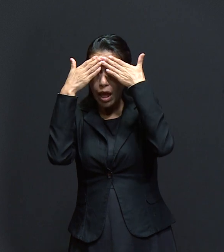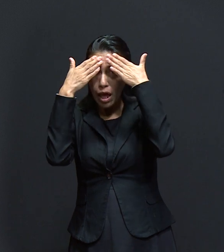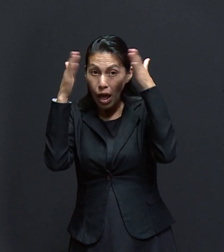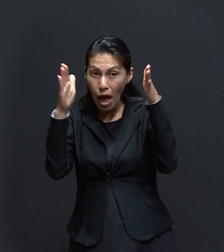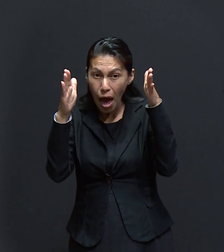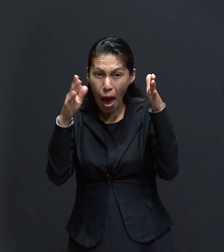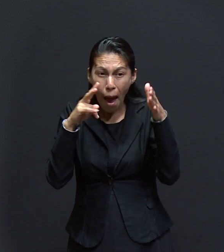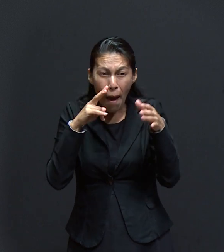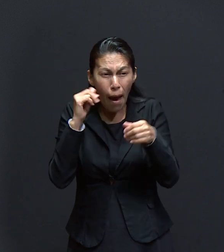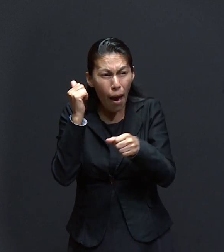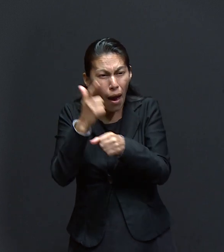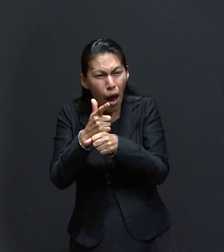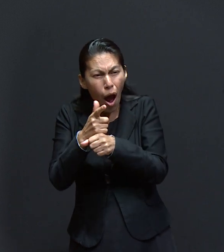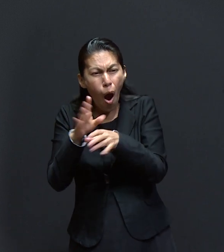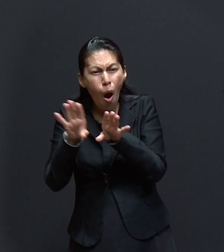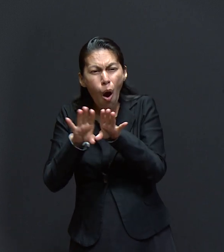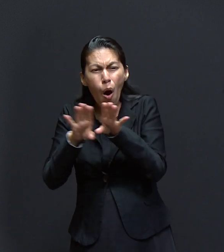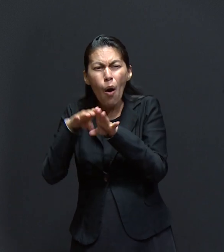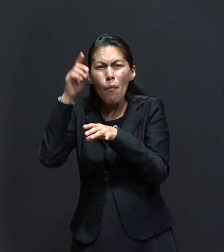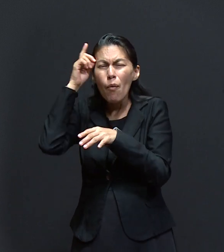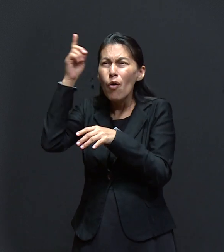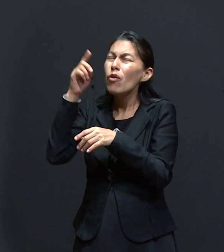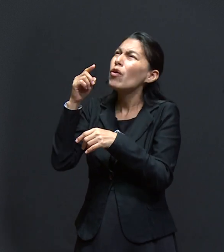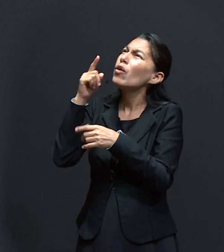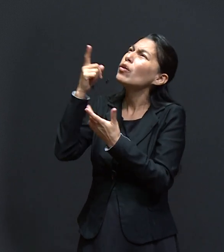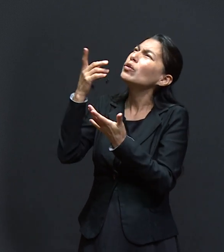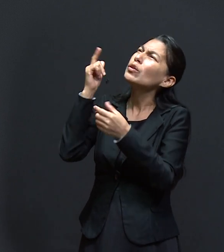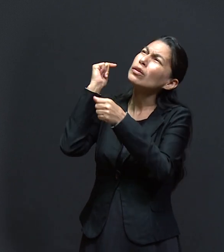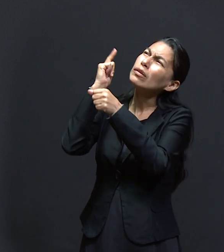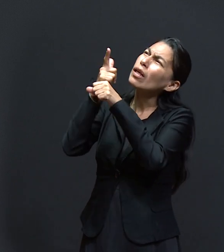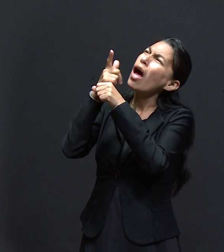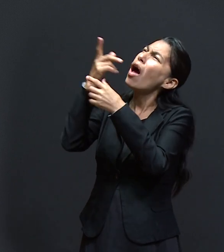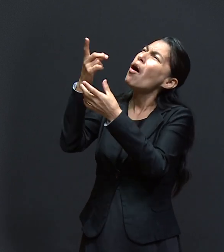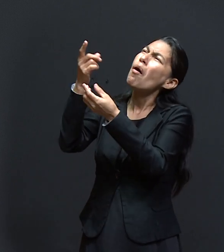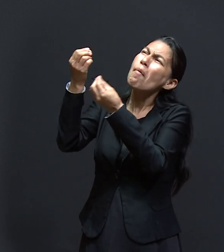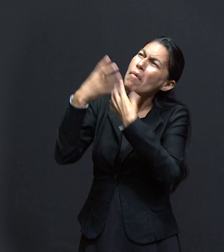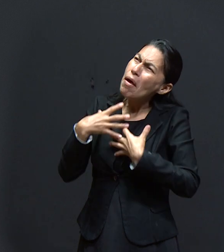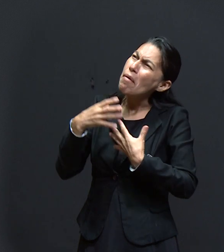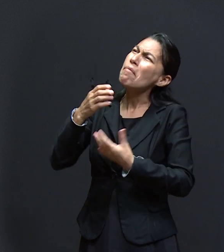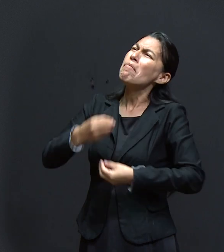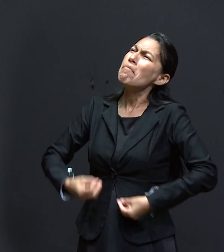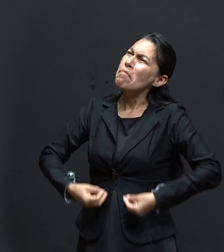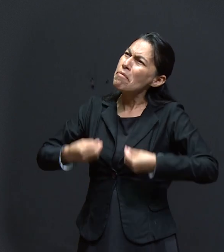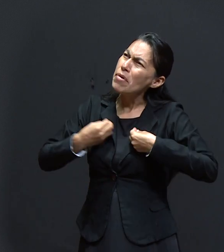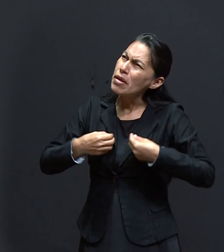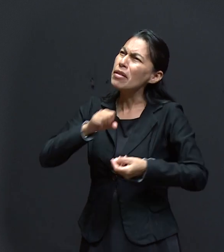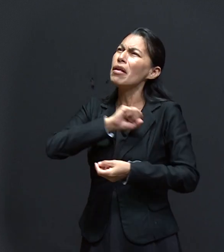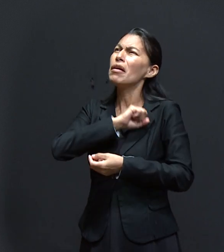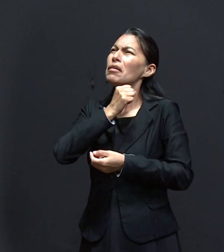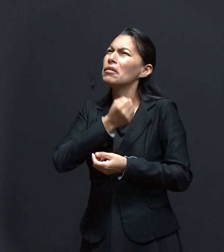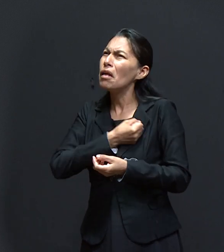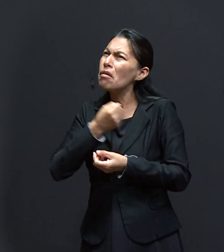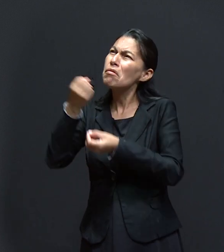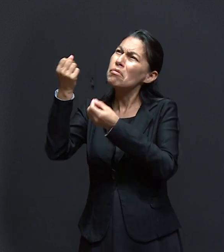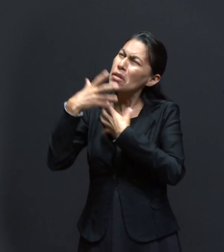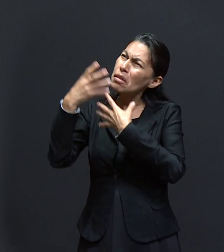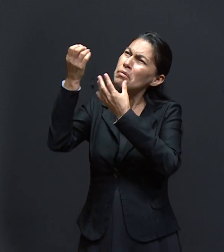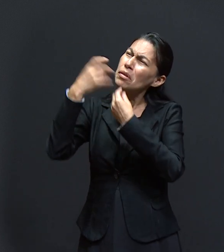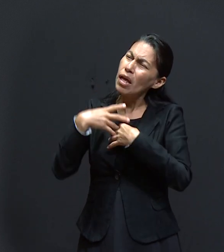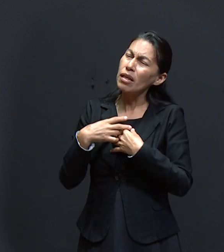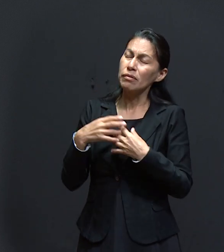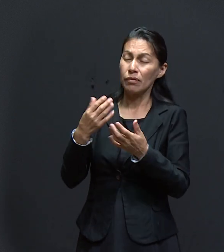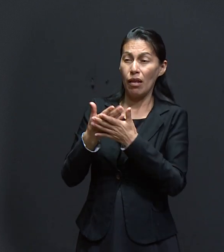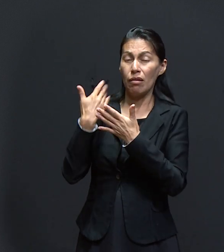para decir sí dios mira quién maravilloso qué maravilla haces en mi vida primero me das vida me da salud